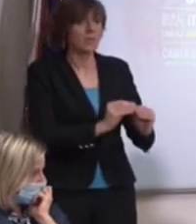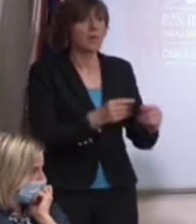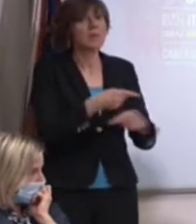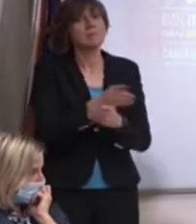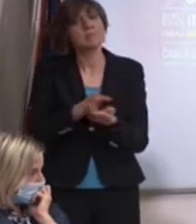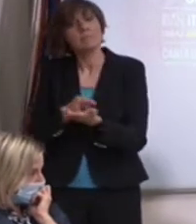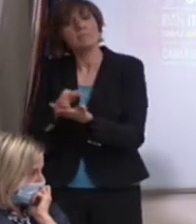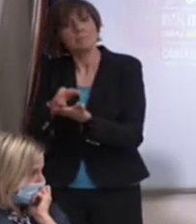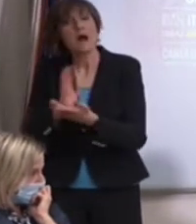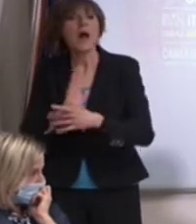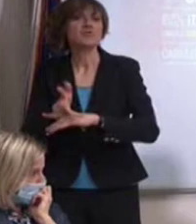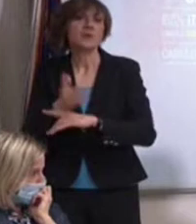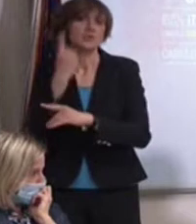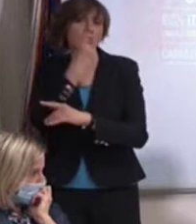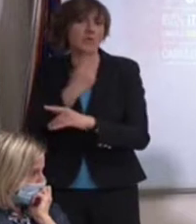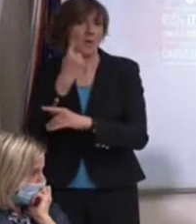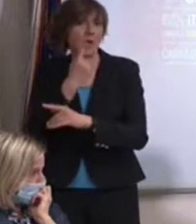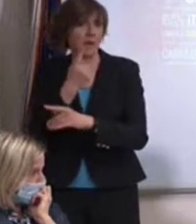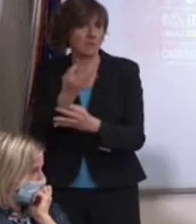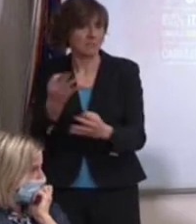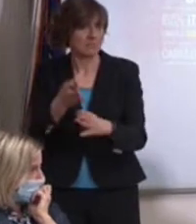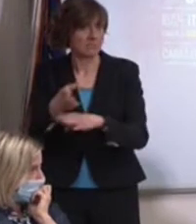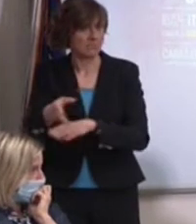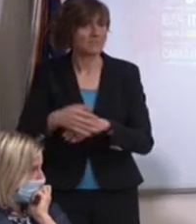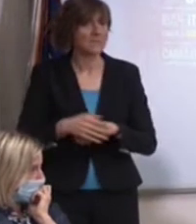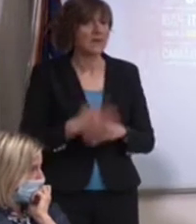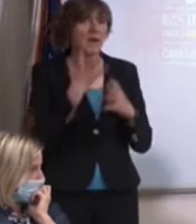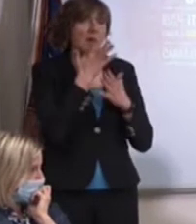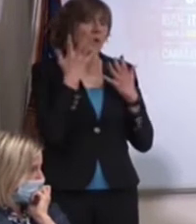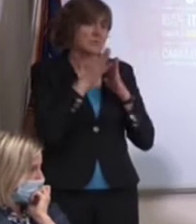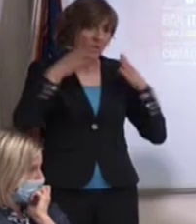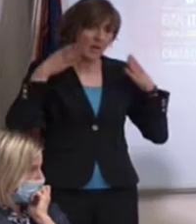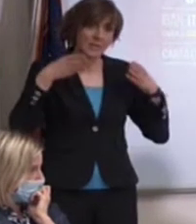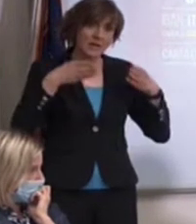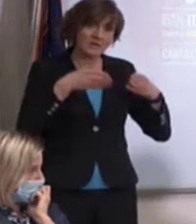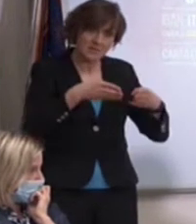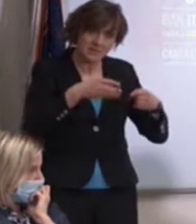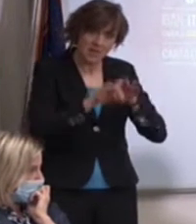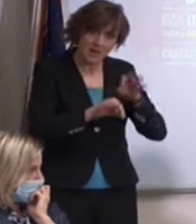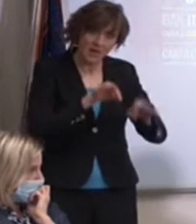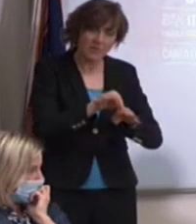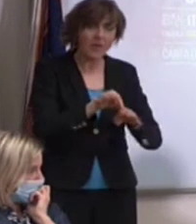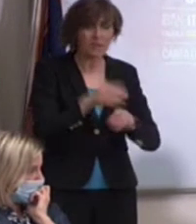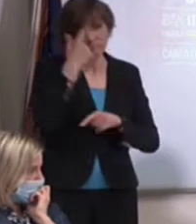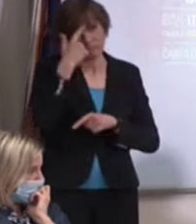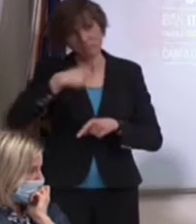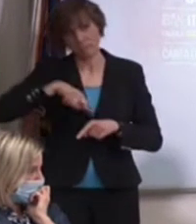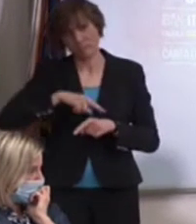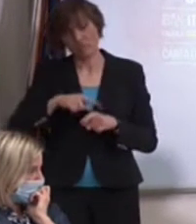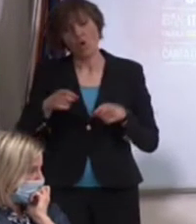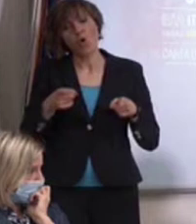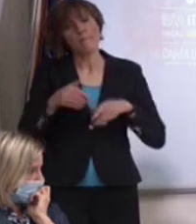22 13 riguardano privati cittadini quindi a livello familiare 9 nelle case di riposo quelli più importanti